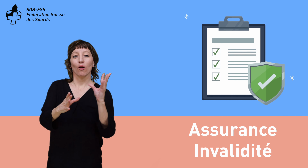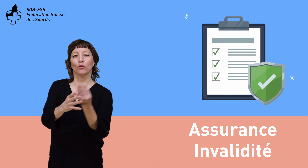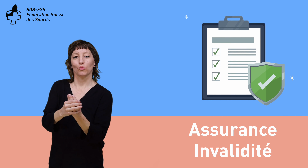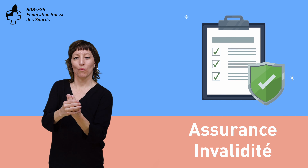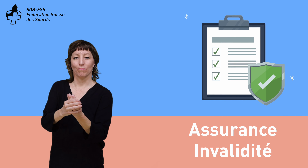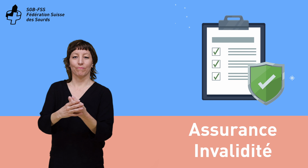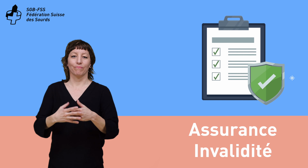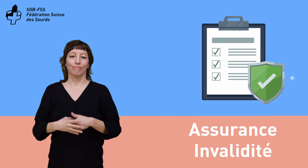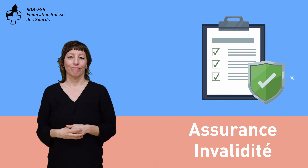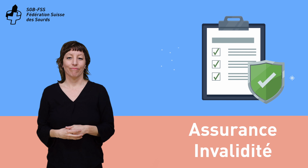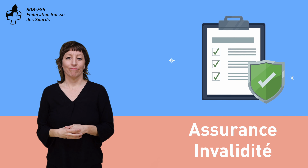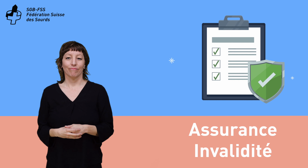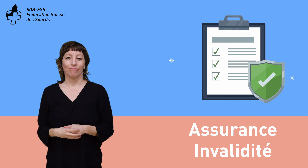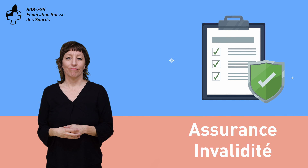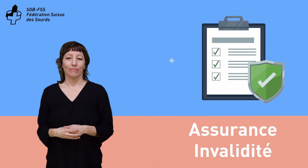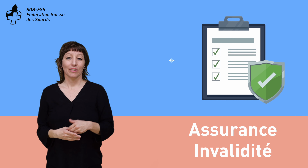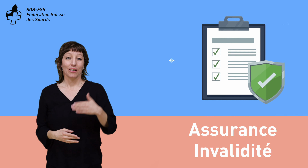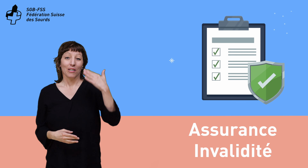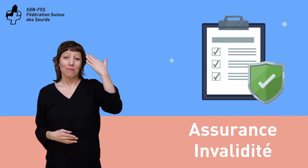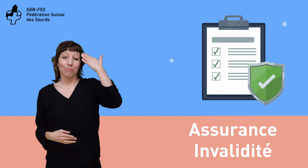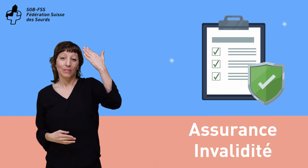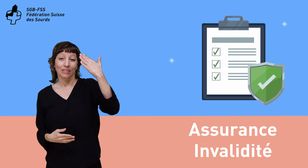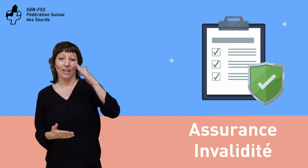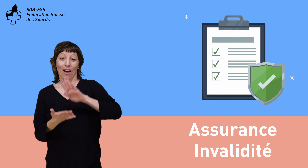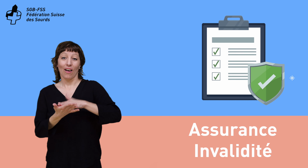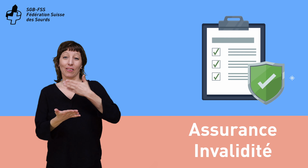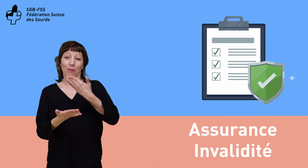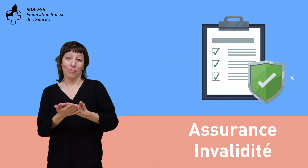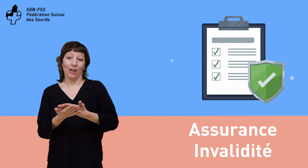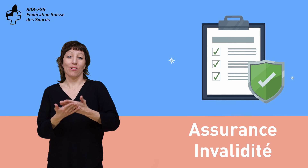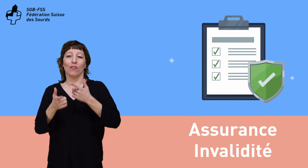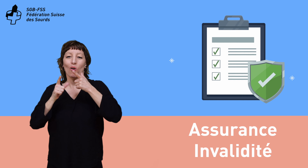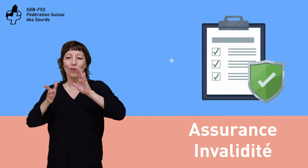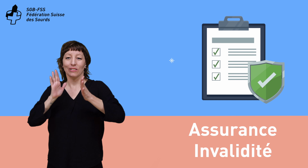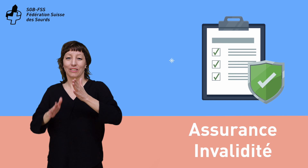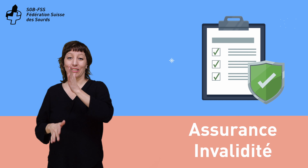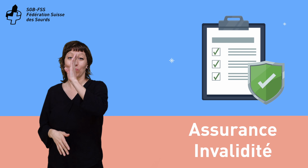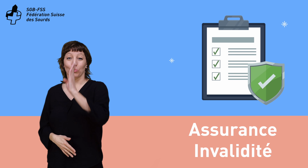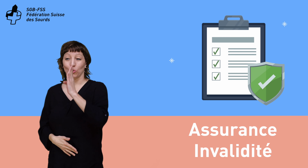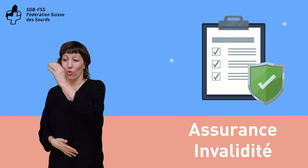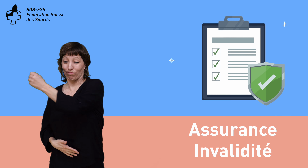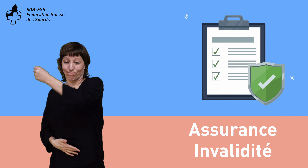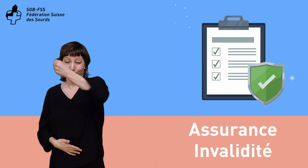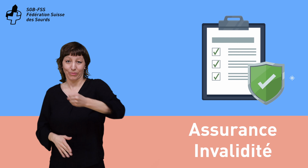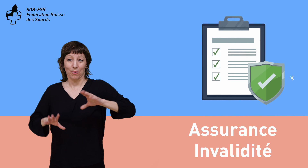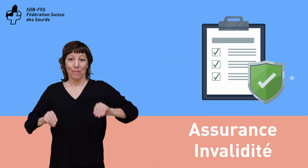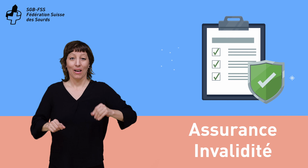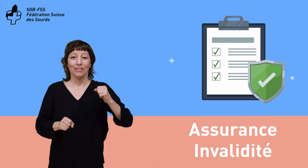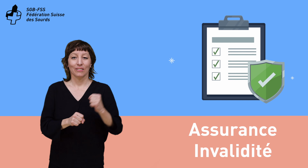handicapées. Si un interprète en langue des signes est nécessaire pour exercer une